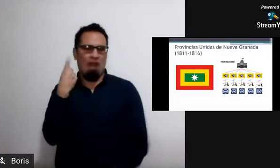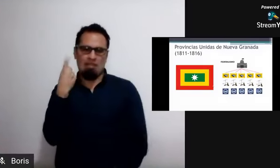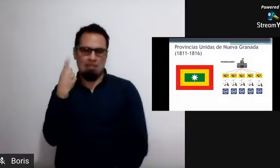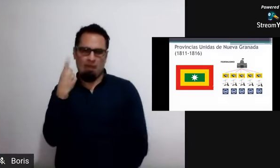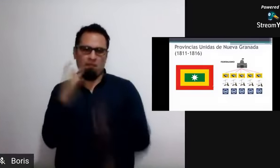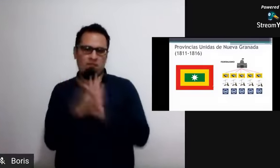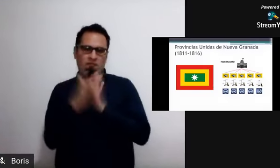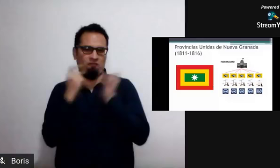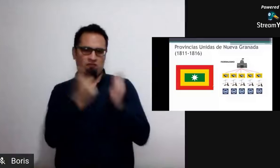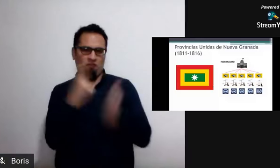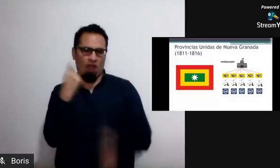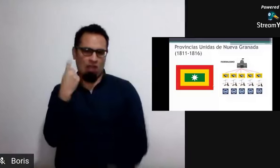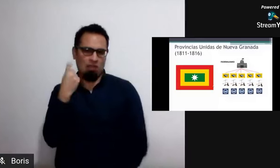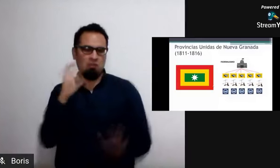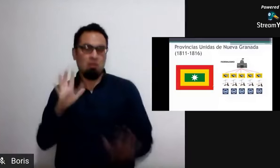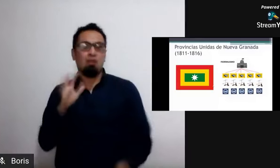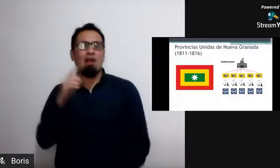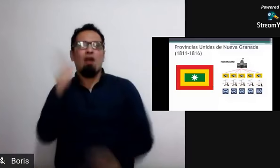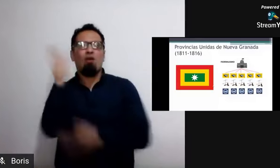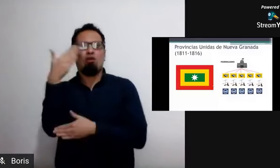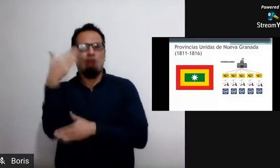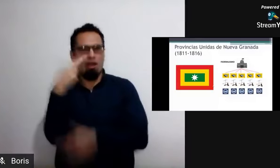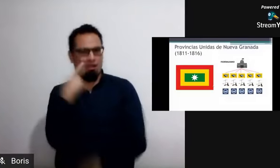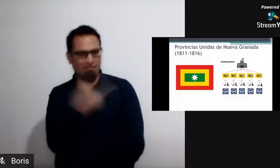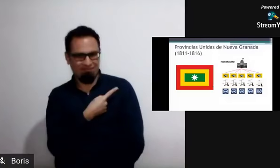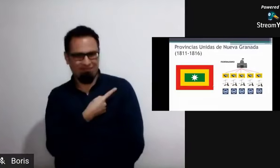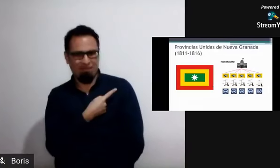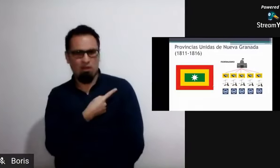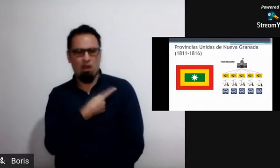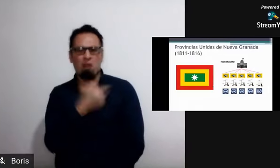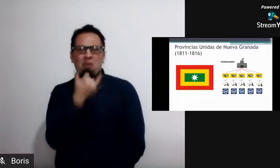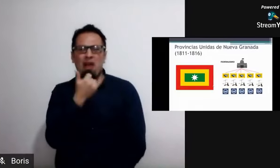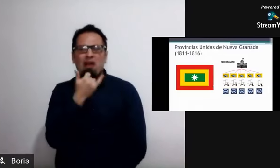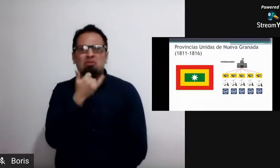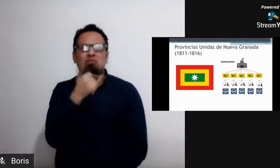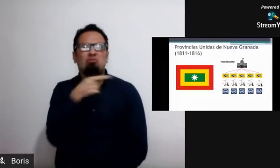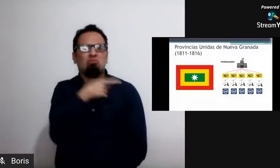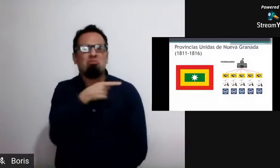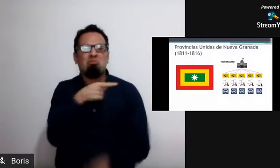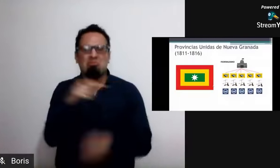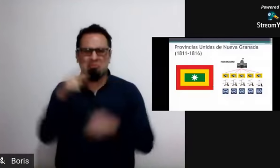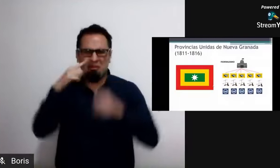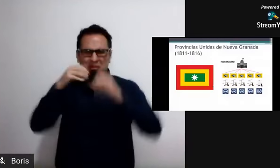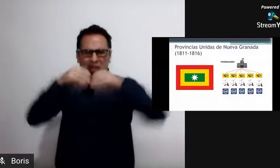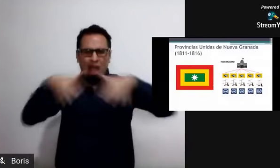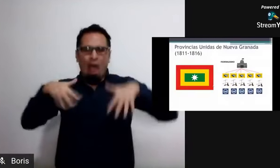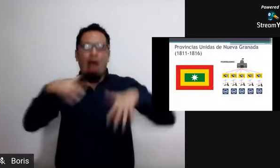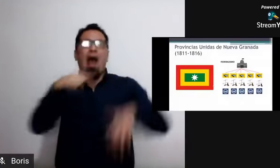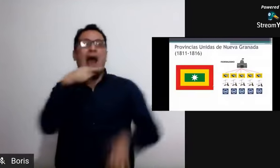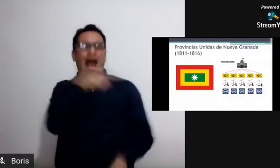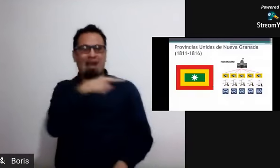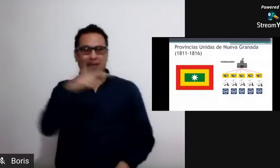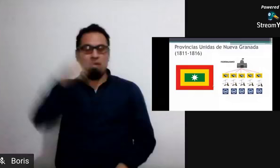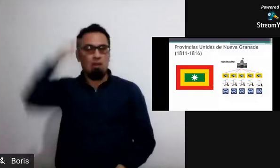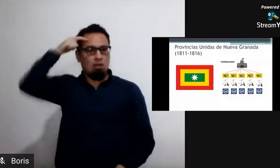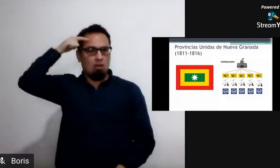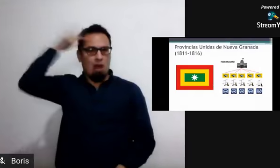año 1811 hasta el año 1816. Para ese entonces, digamos que no hay una seña establecida para lo que